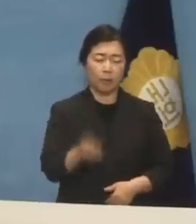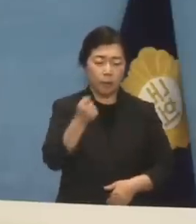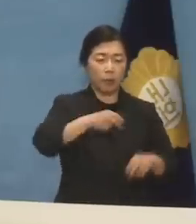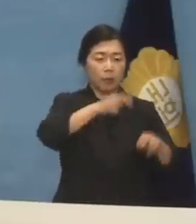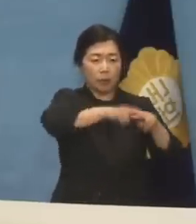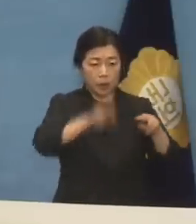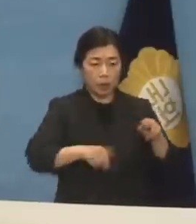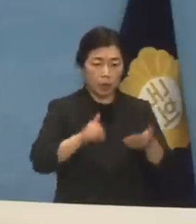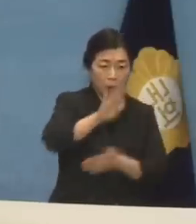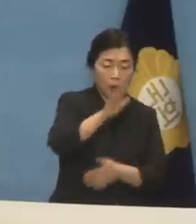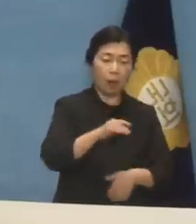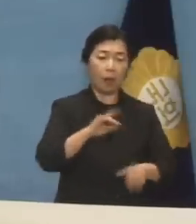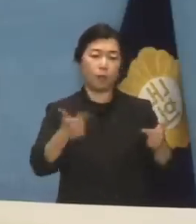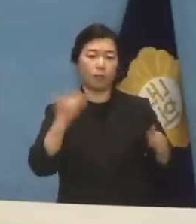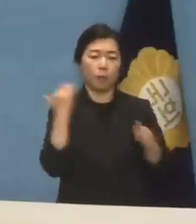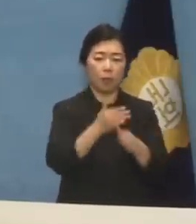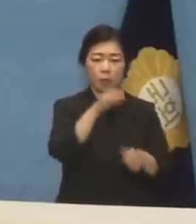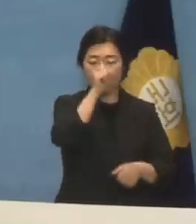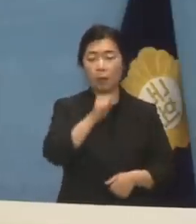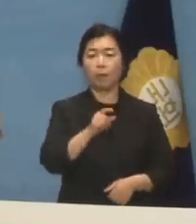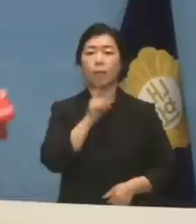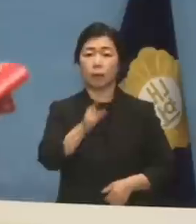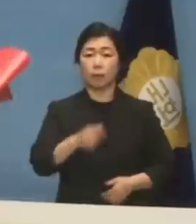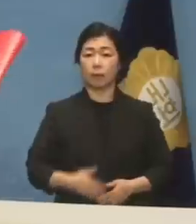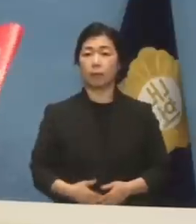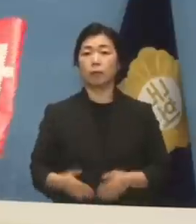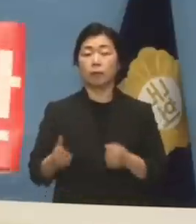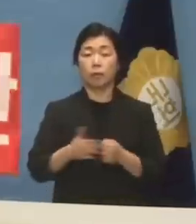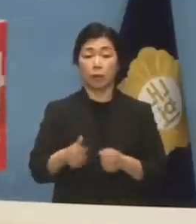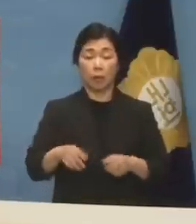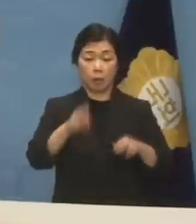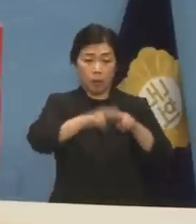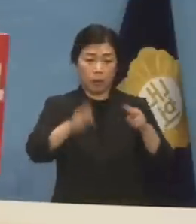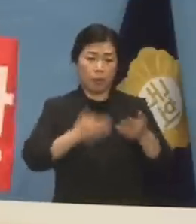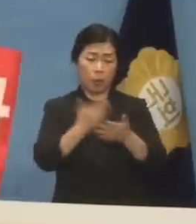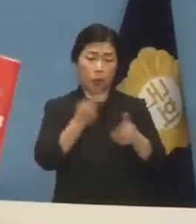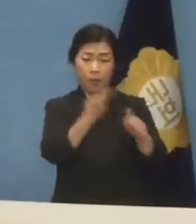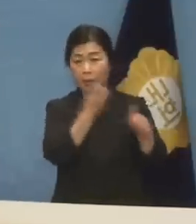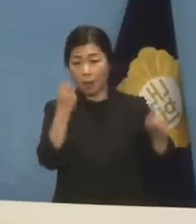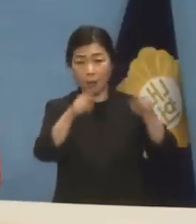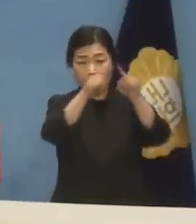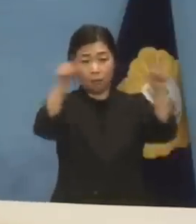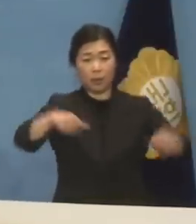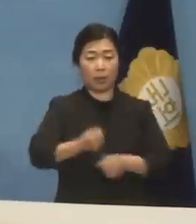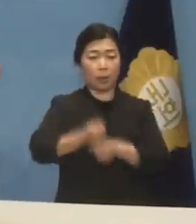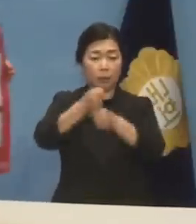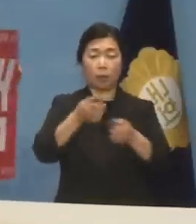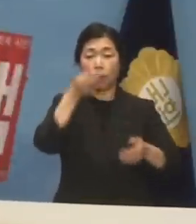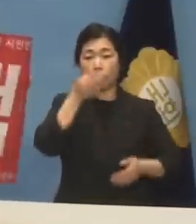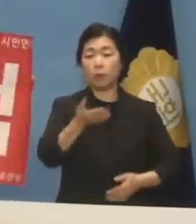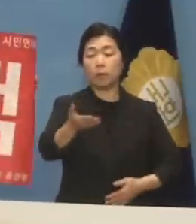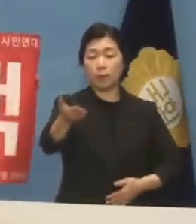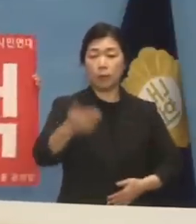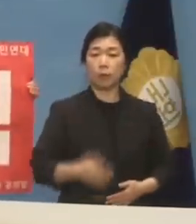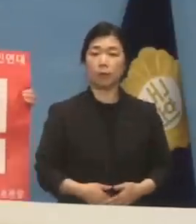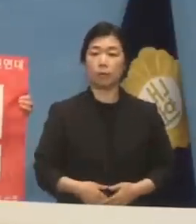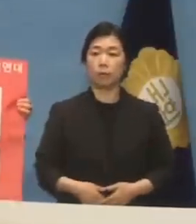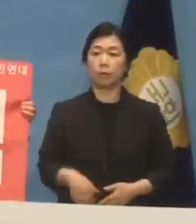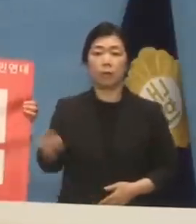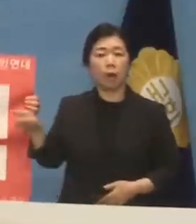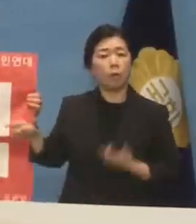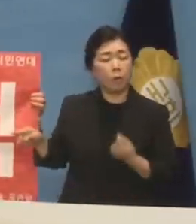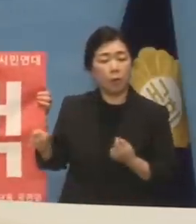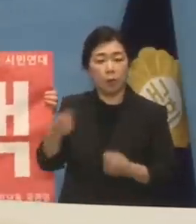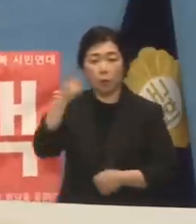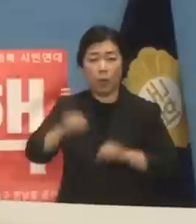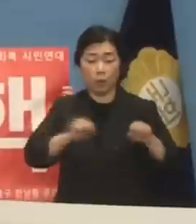거나 탄핵하는 게 필요하다고 호소를 하고 있습니다. 제가 여기서 한번 퇴진 말고 이 탄핵이라는 피켓도 한번 갖고 와봤습니다. 이것도